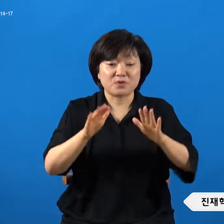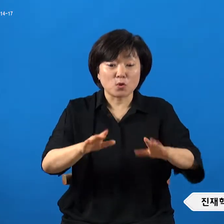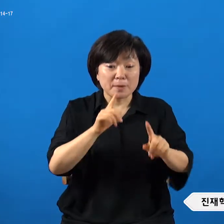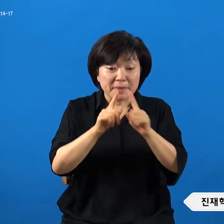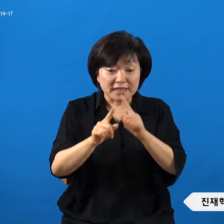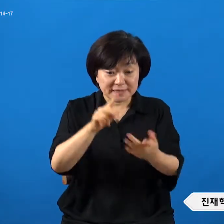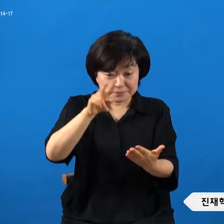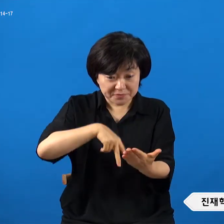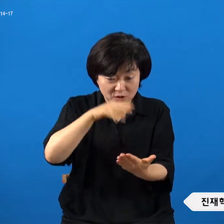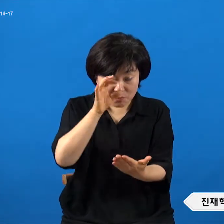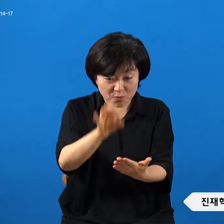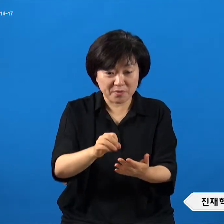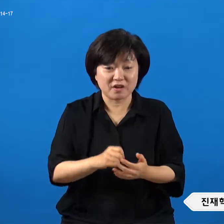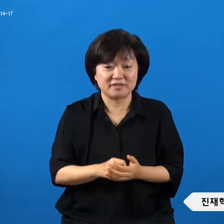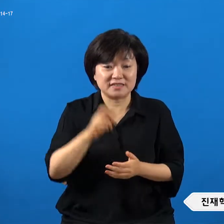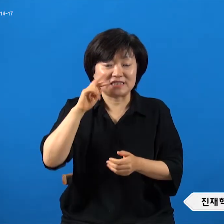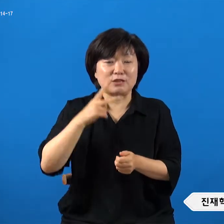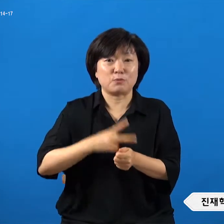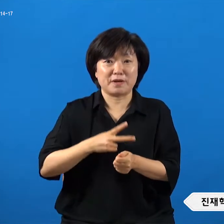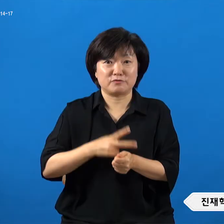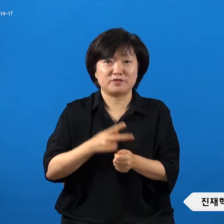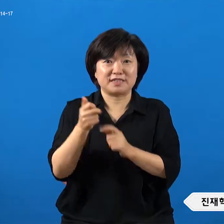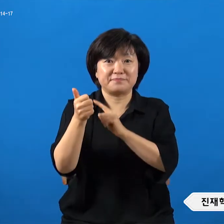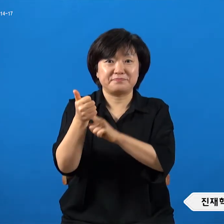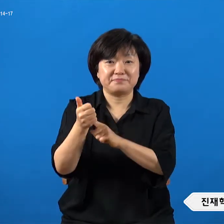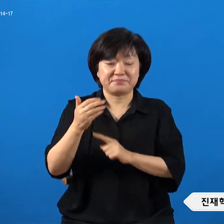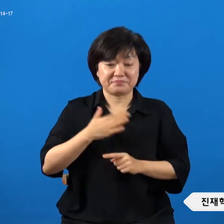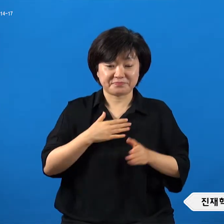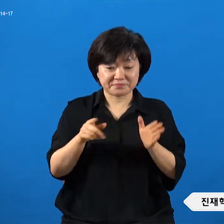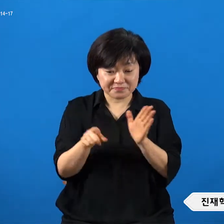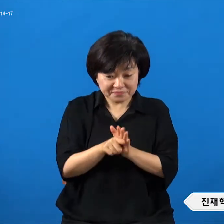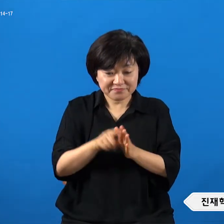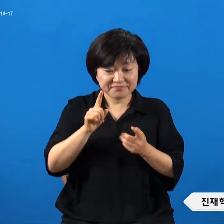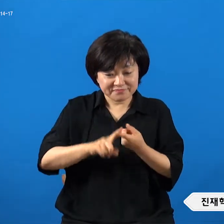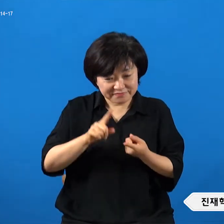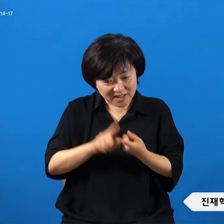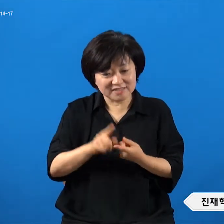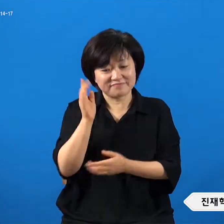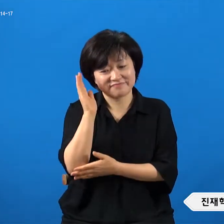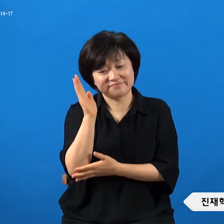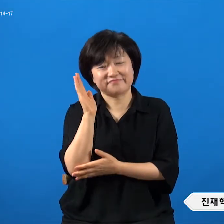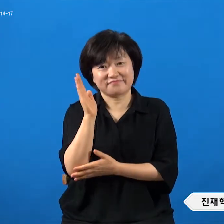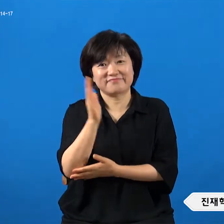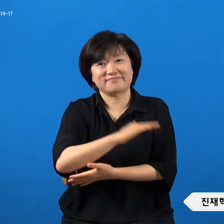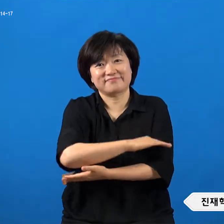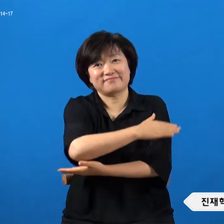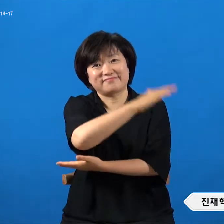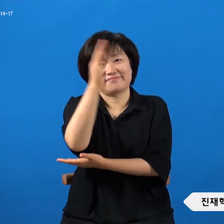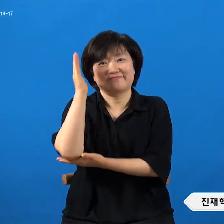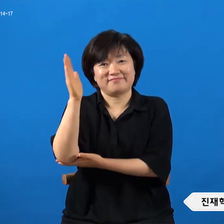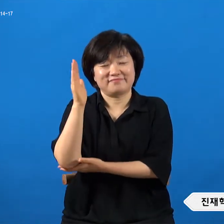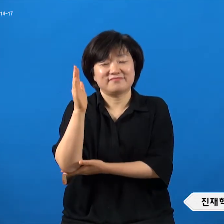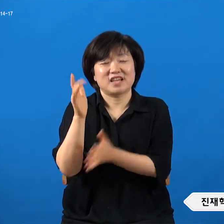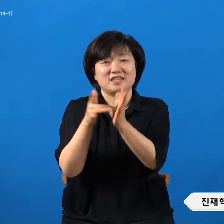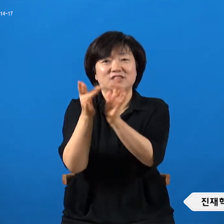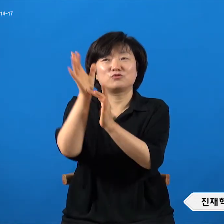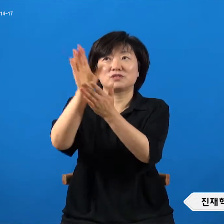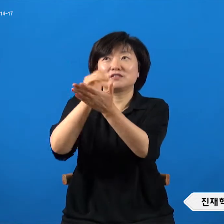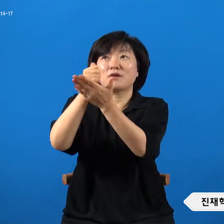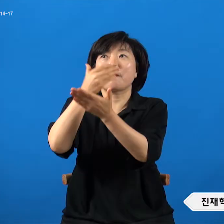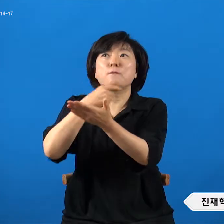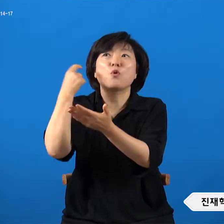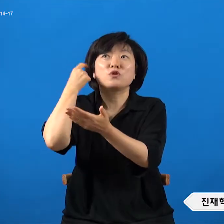오늘 본문에 있는 말씀은 사도 바울이 자기의 신앙을 이야기하며 그리스도의 복음을